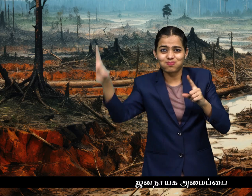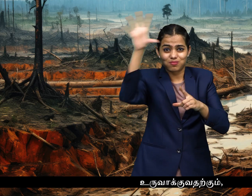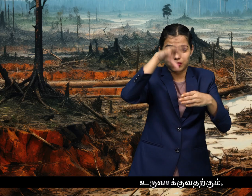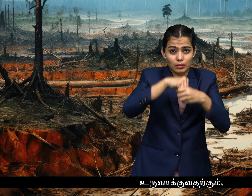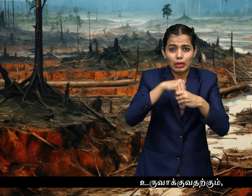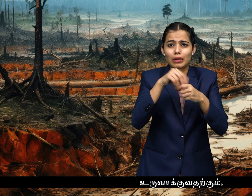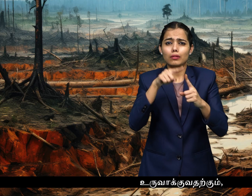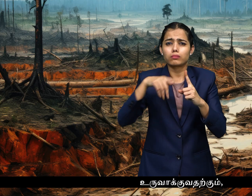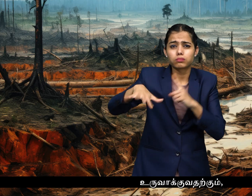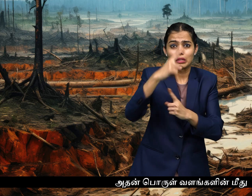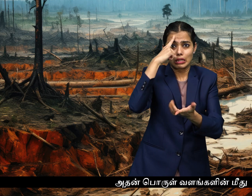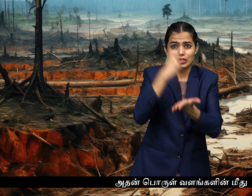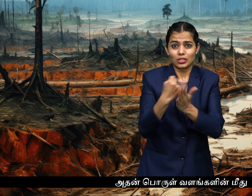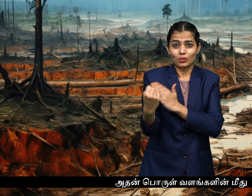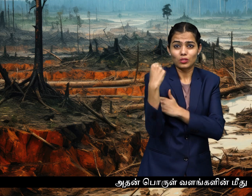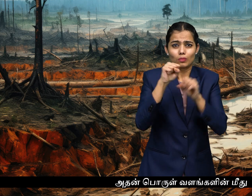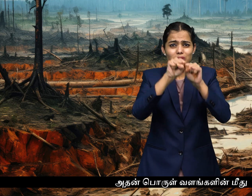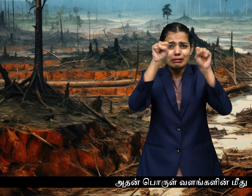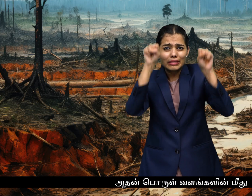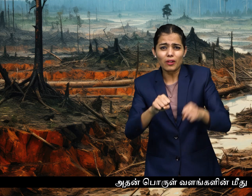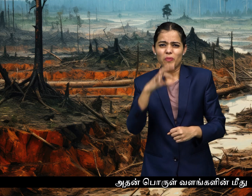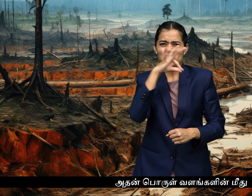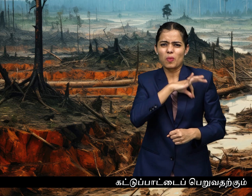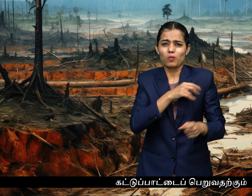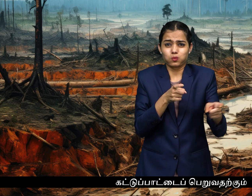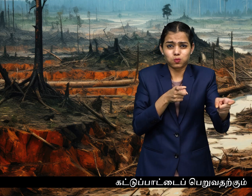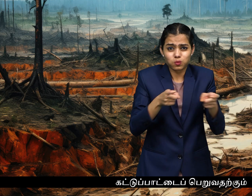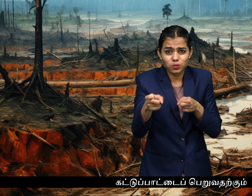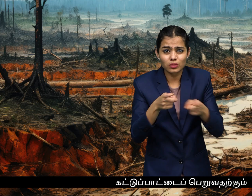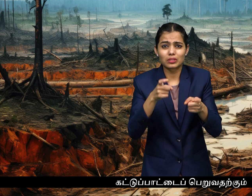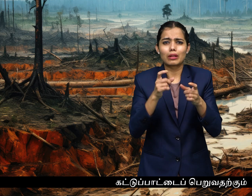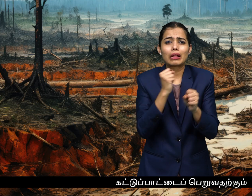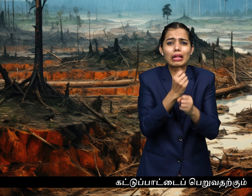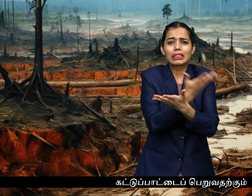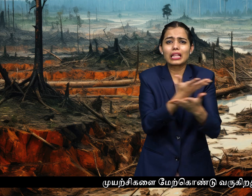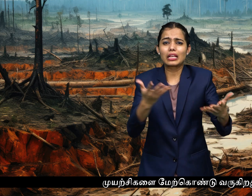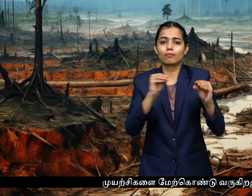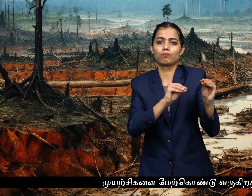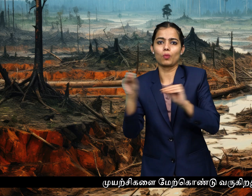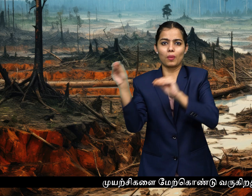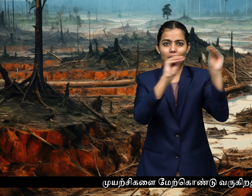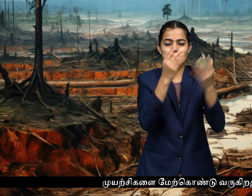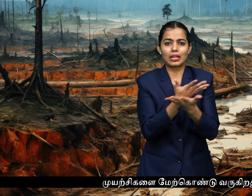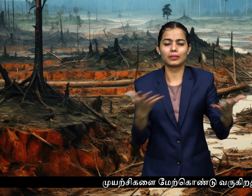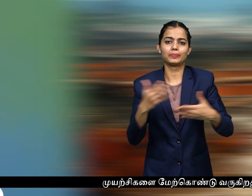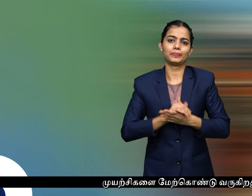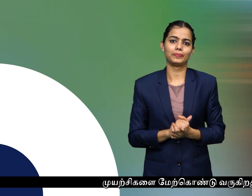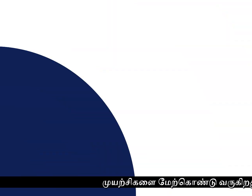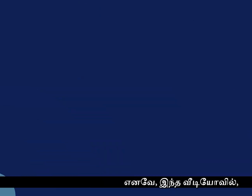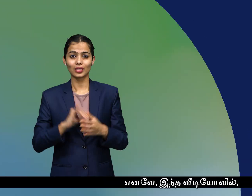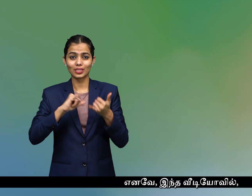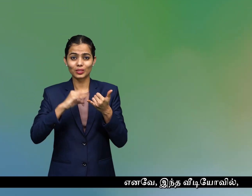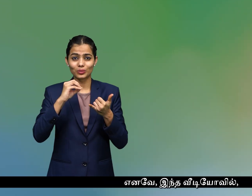அமைப்பை உருவாக்குவதற்கும் அதன் பொருள் வளங்களின் மீது கட்டுப்பாட்டை பெறுவதற்கும் முயற்சிகளை மேற்கொண்டு